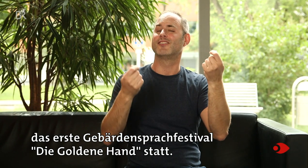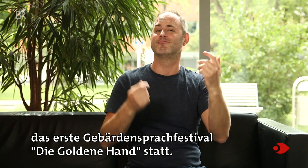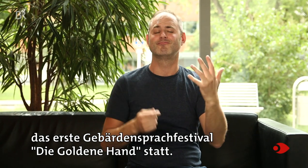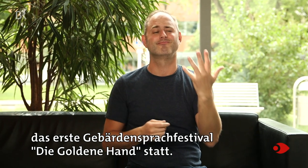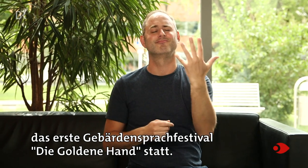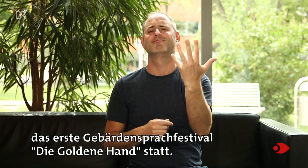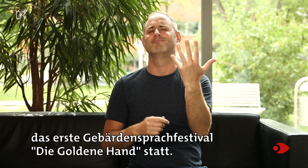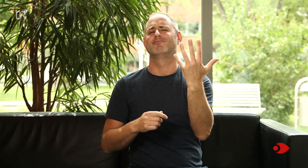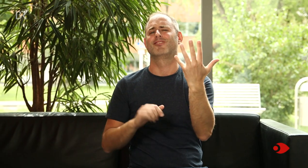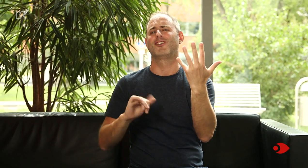Goldene Hand, statt.